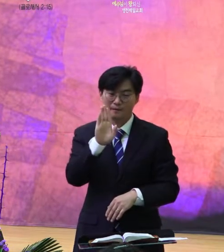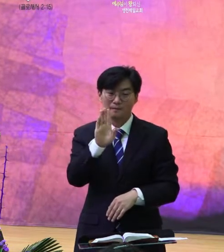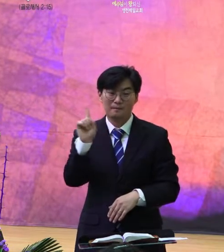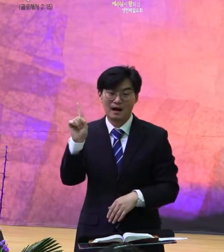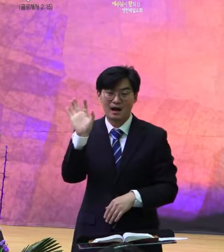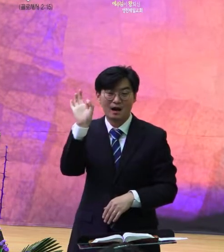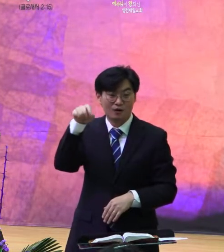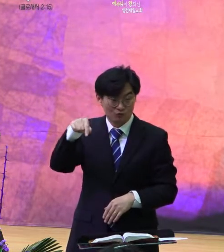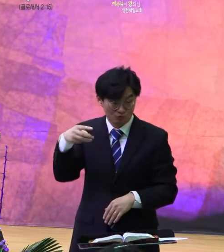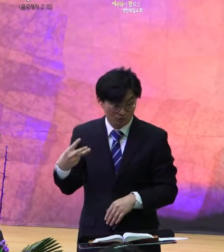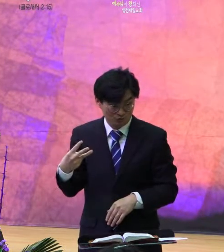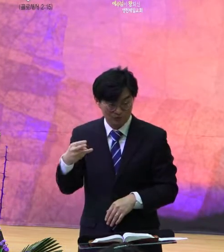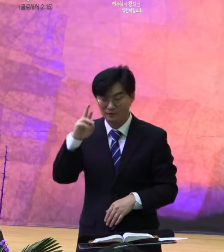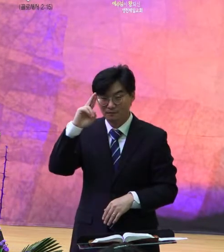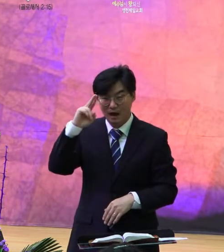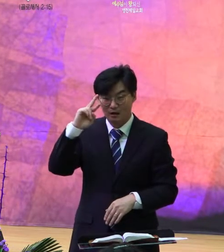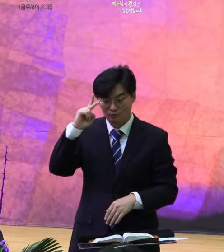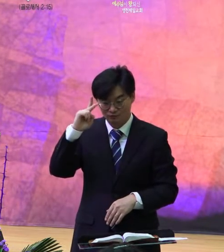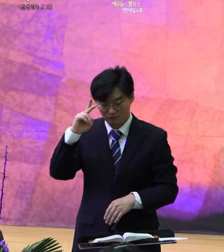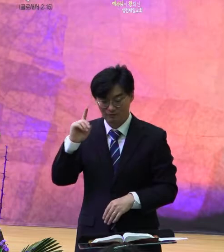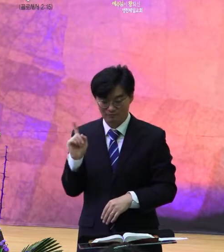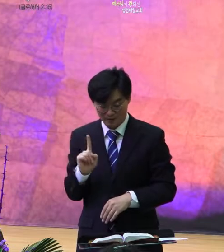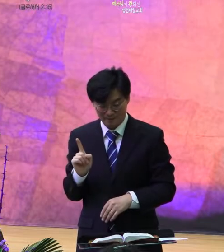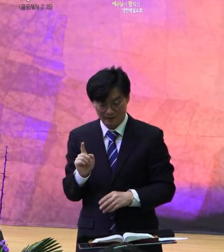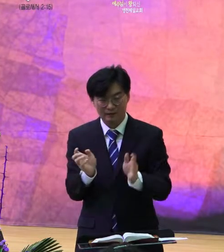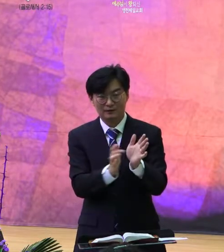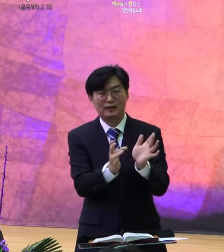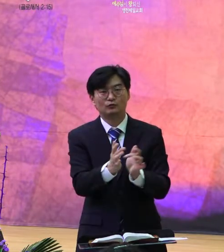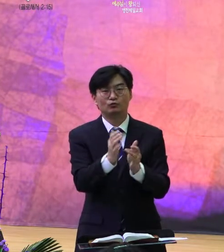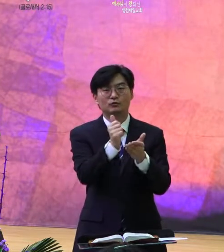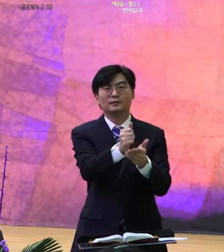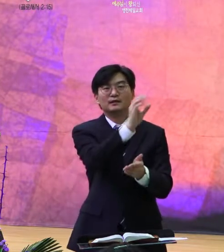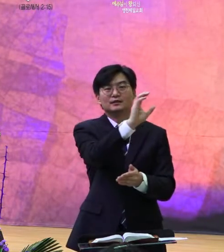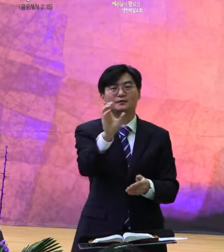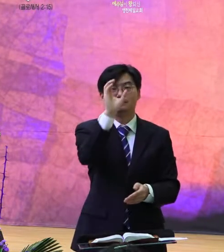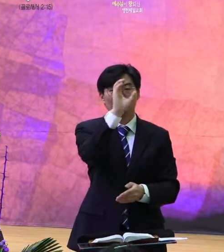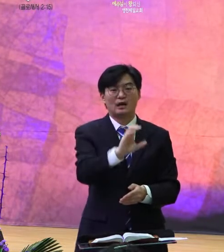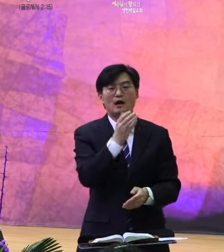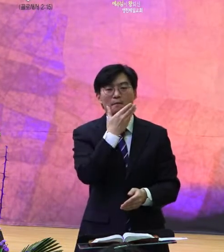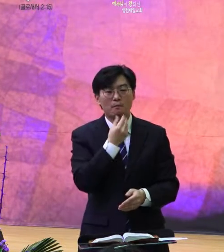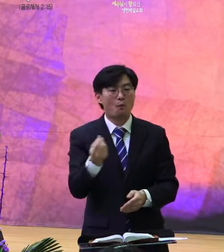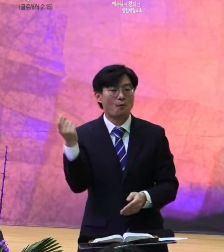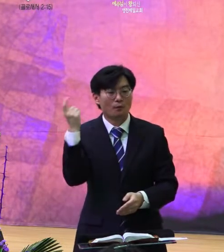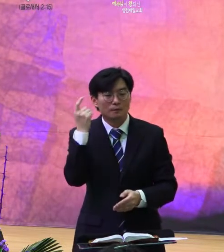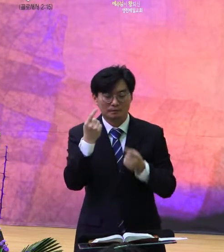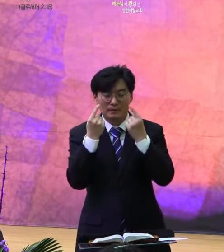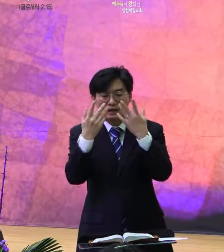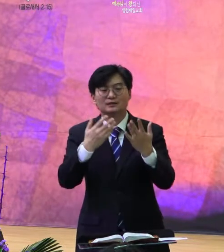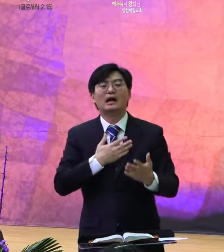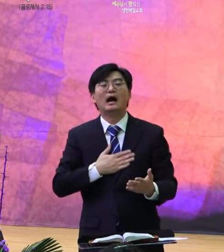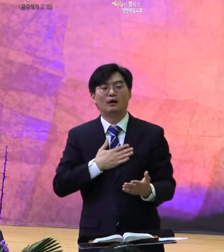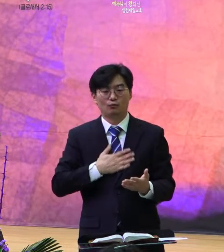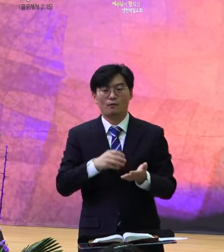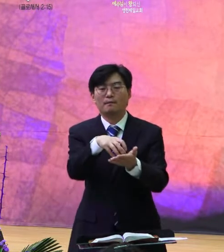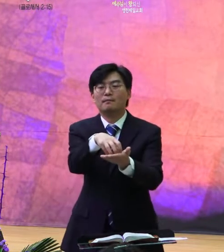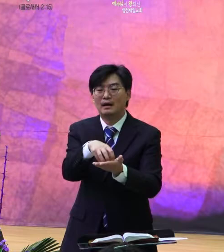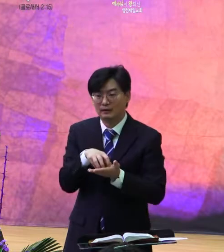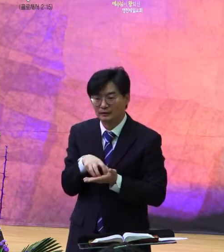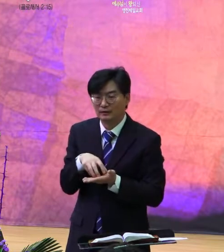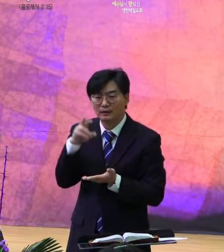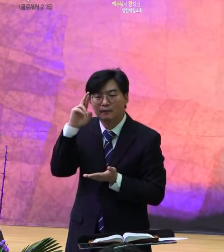십자가를 사랑했던지 그가 자랑하는 것은 오직 예수님의 십자가 뿐이었습니다. 그래서 수많은 고난을 겪었습니다.